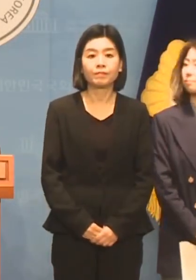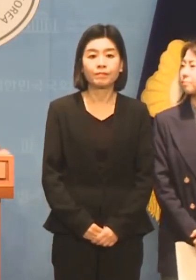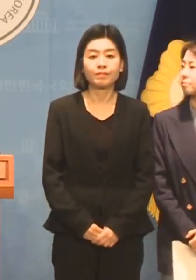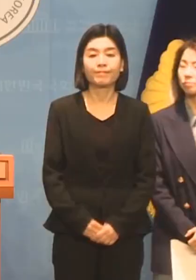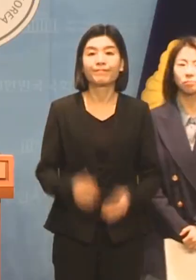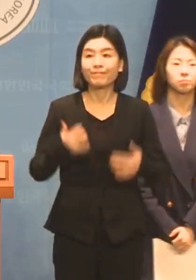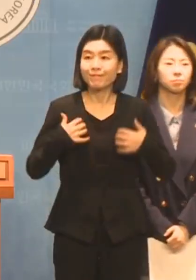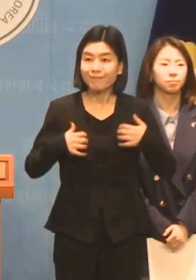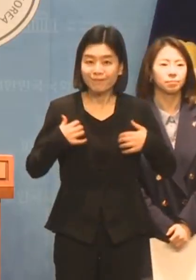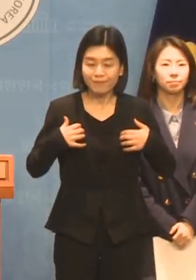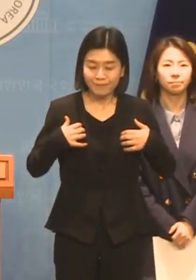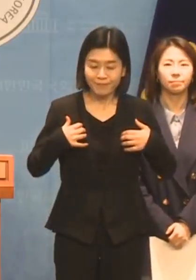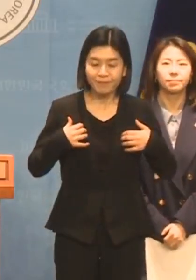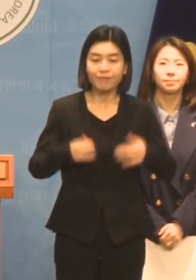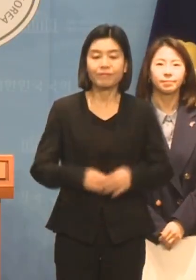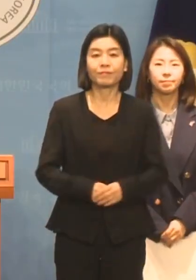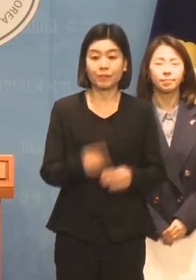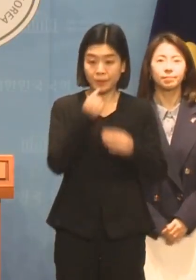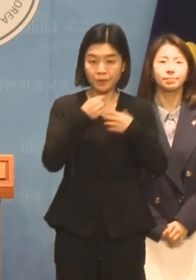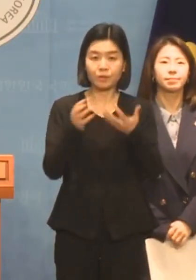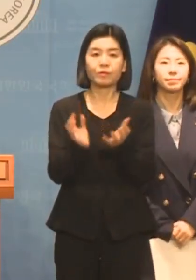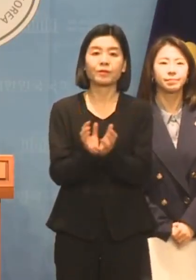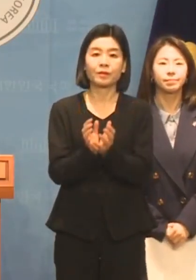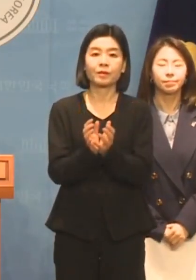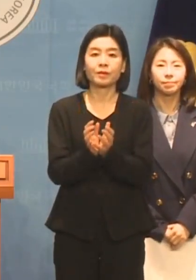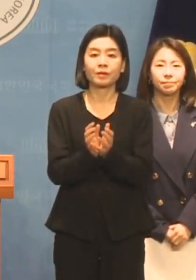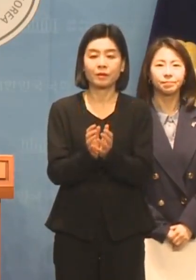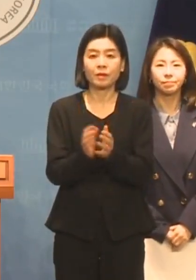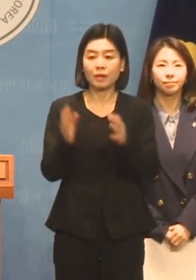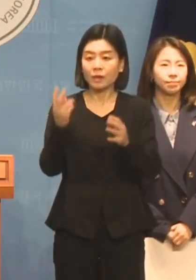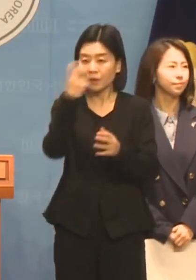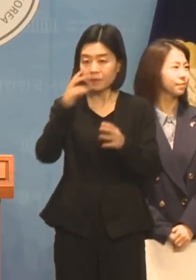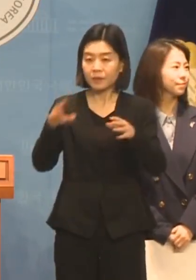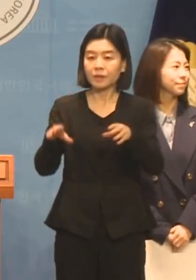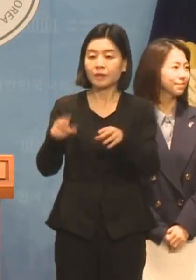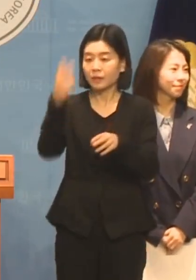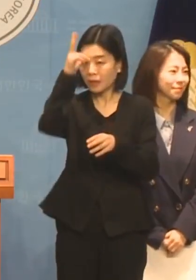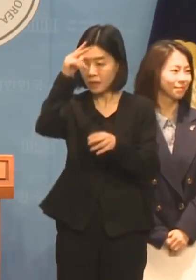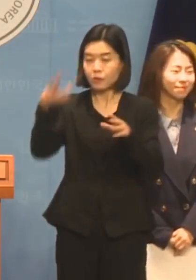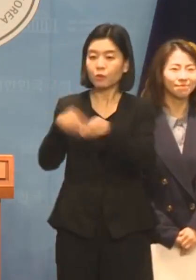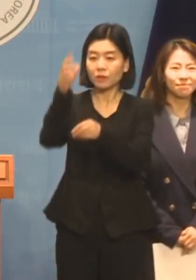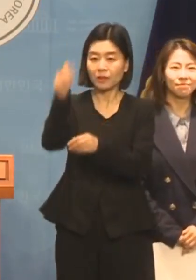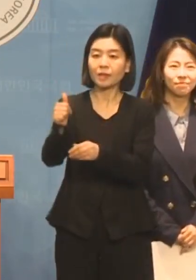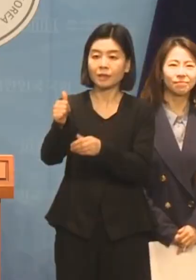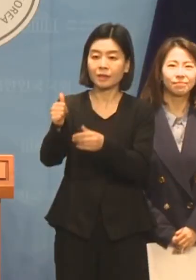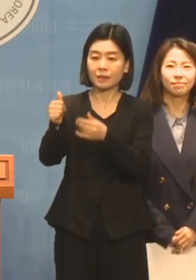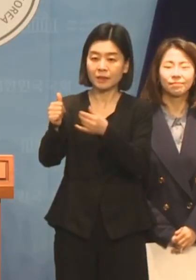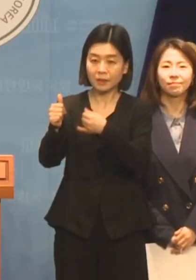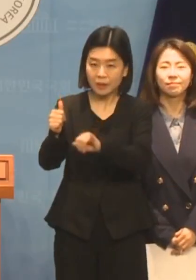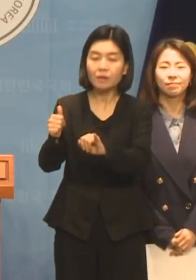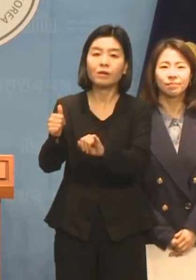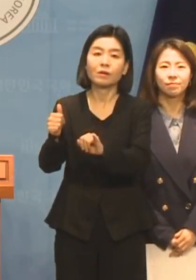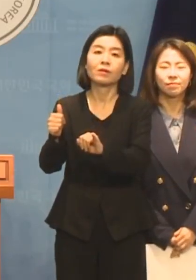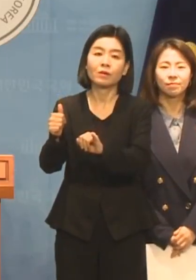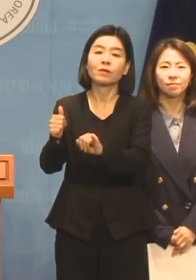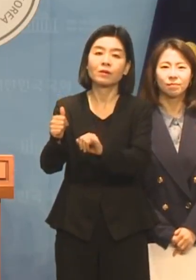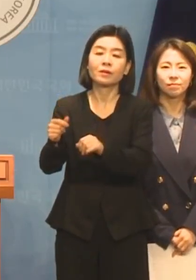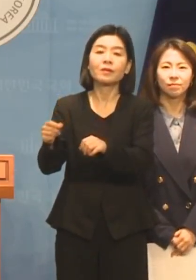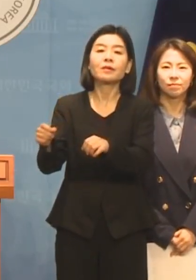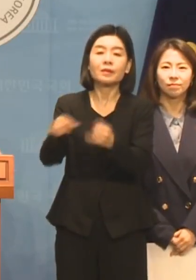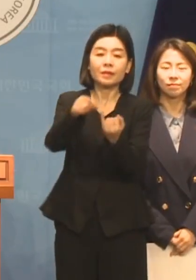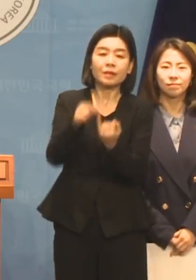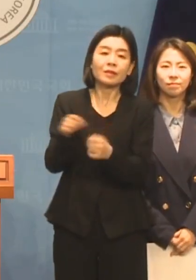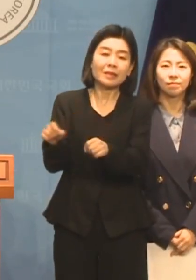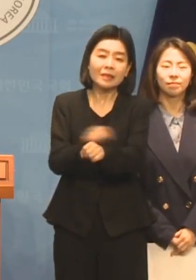네, 반갑습니다. 더불어민주당 심우정 검찰총장 자녀 특혜